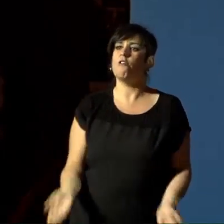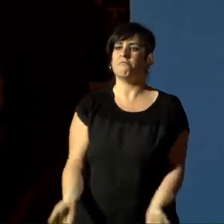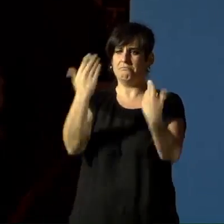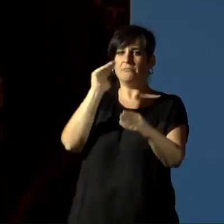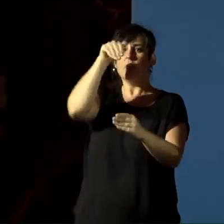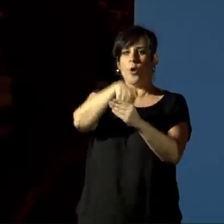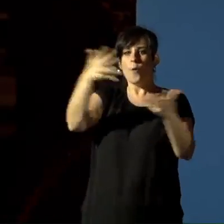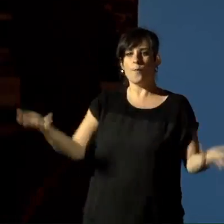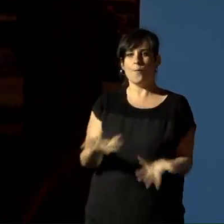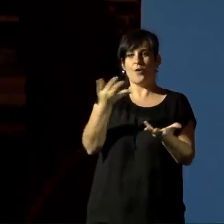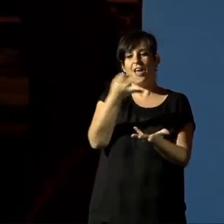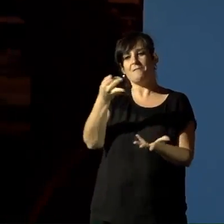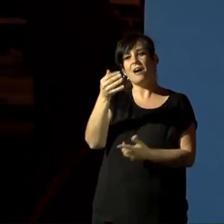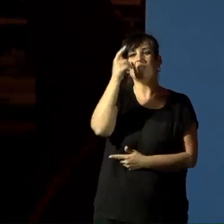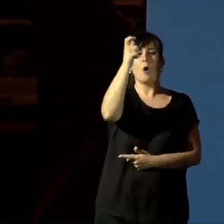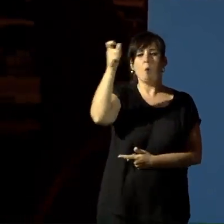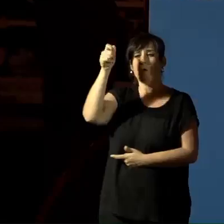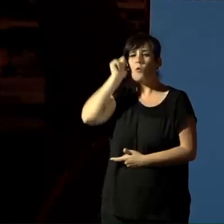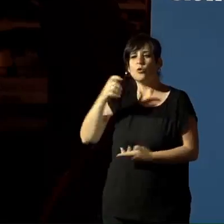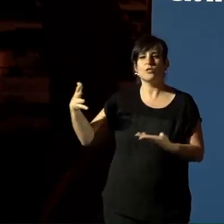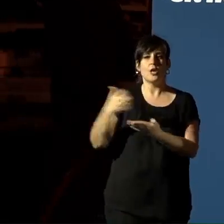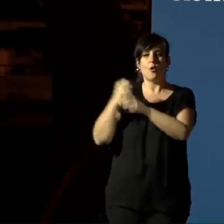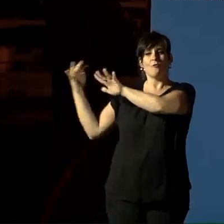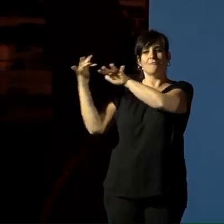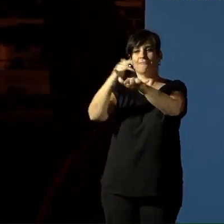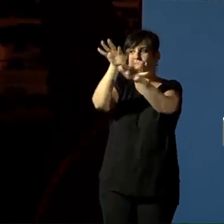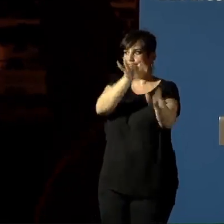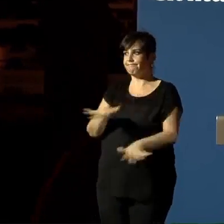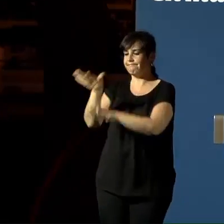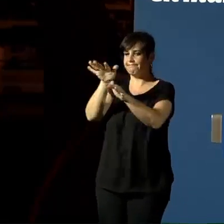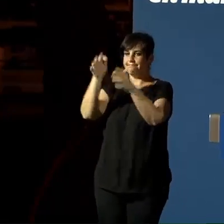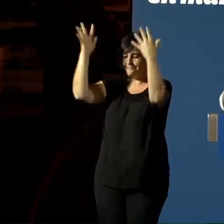a mover a todas as parroquias de Ourense.